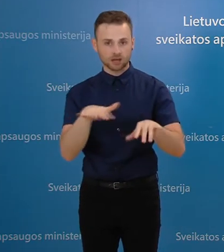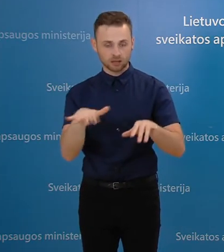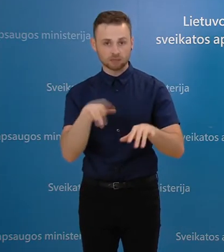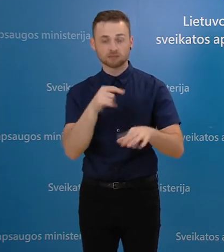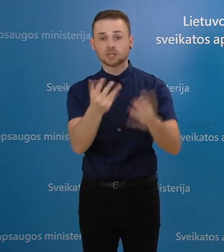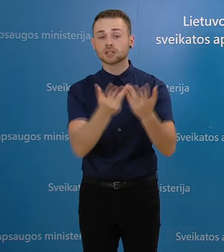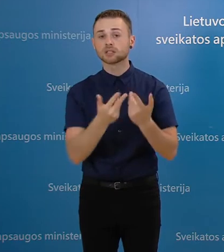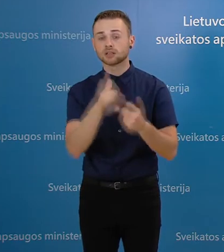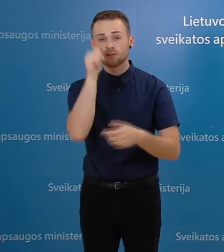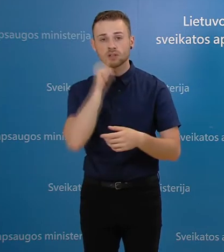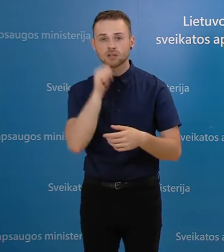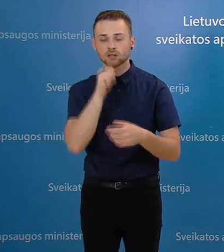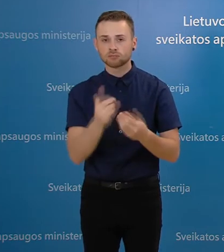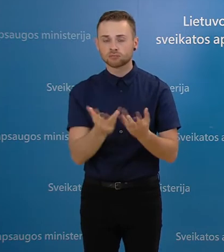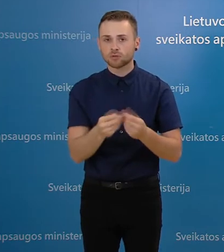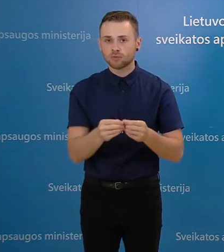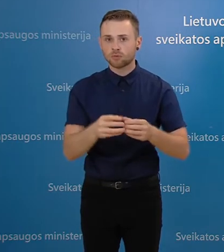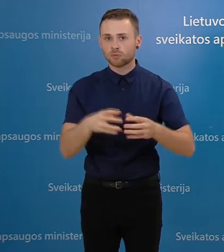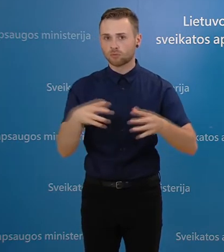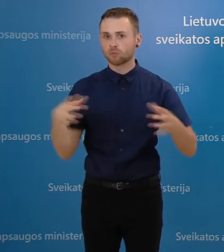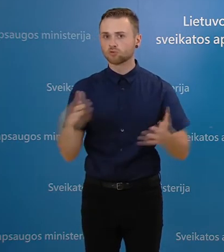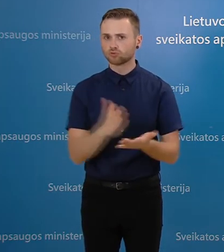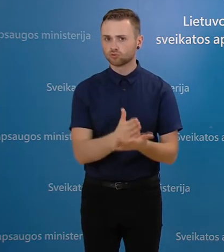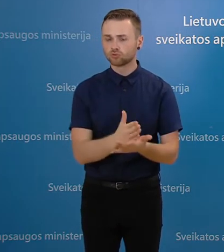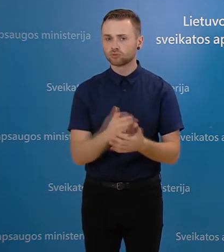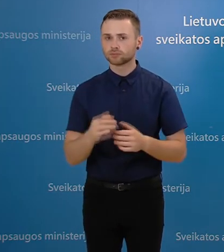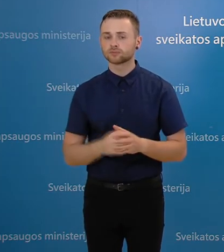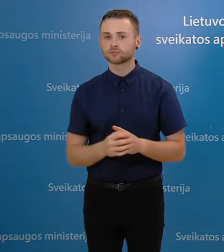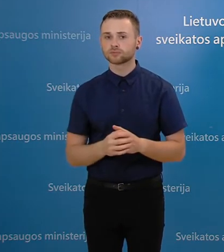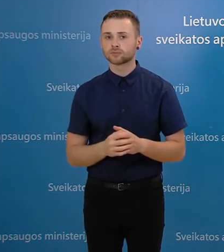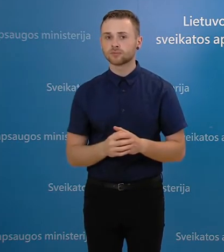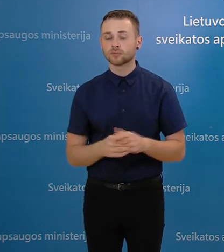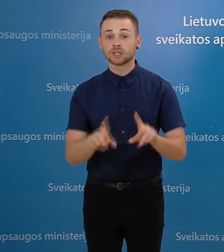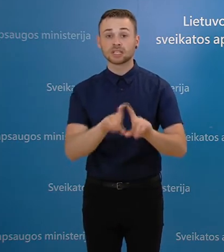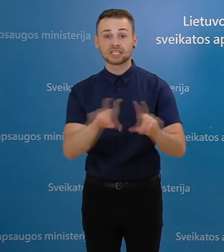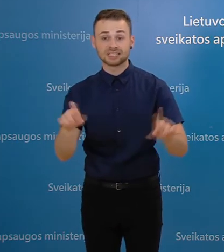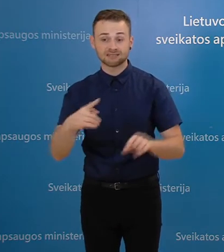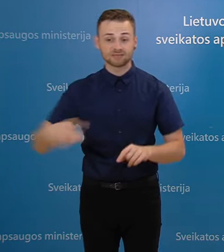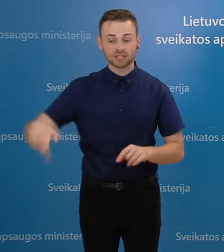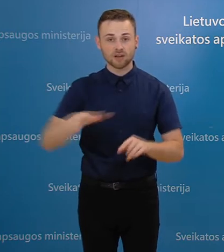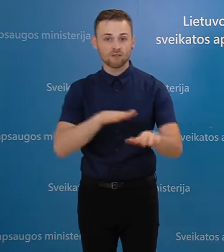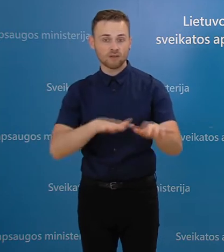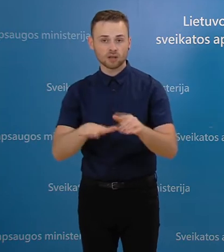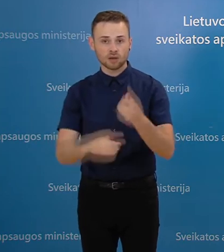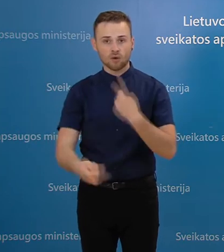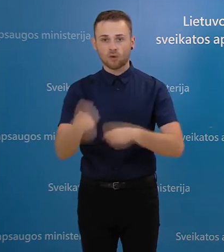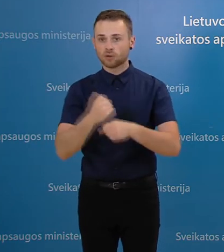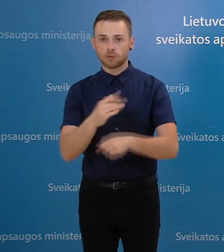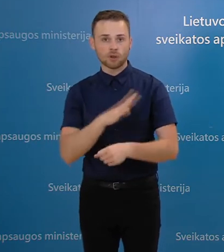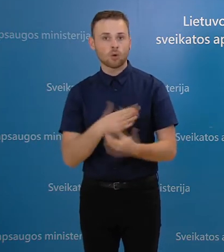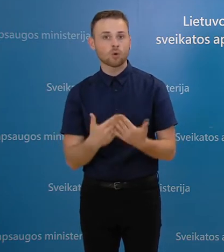nuolat augantis. Tikrai nesutikčiau, kad įstaigos veiklos negali atnaujinti dėl karantino, jos tam turėjo